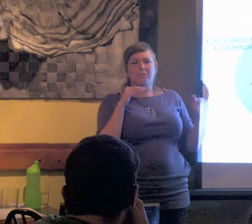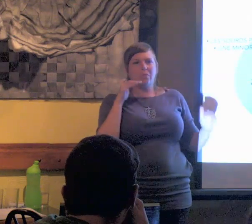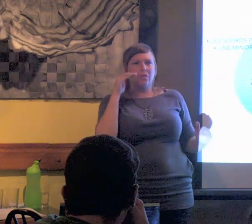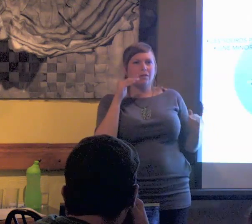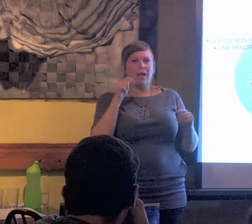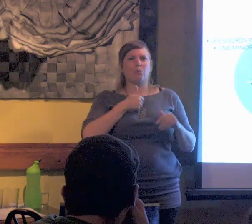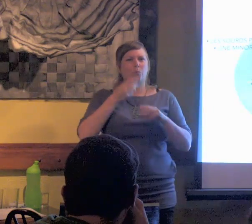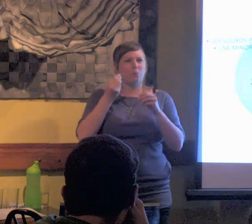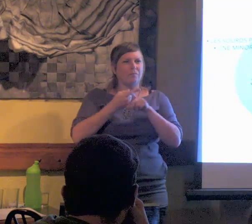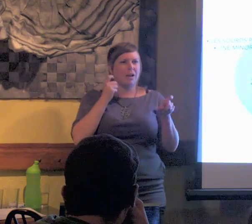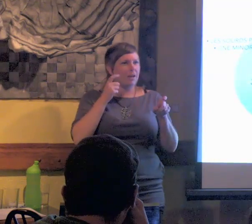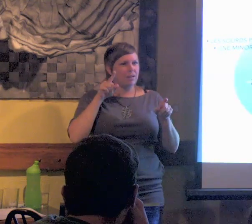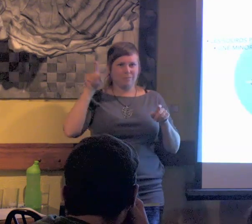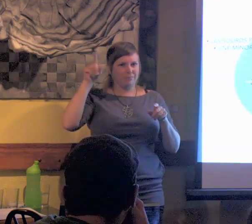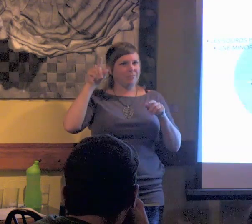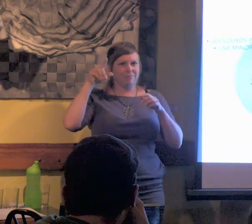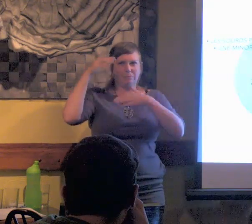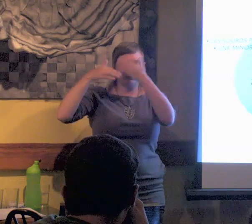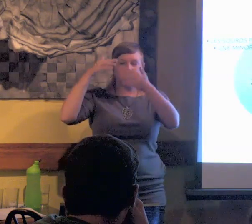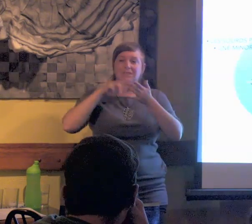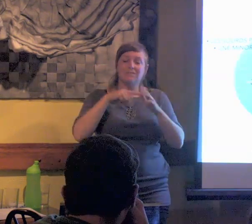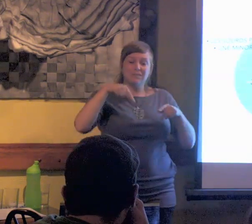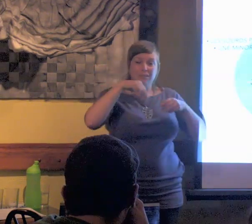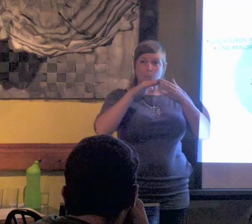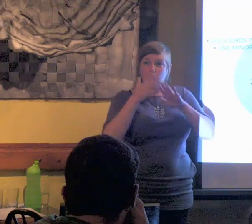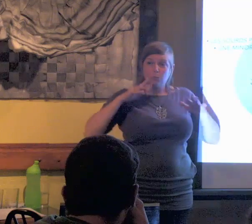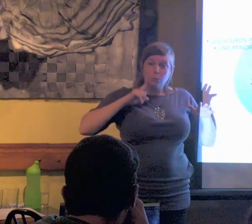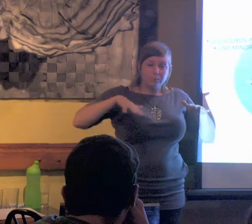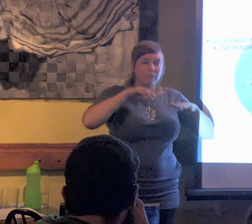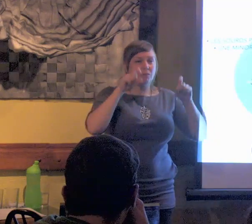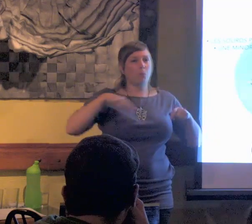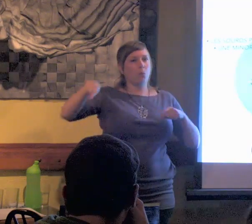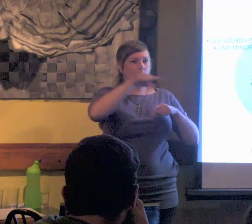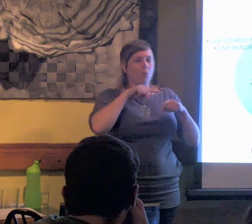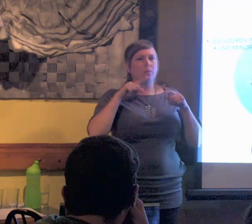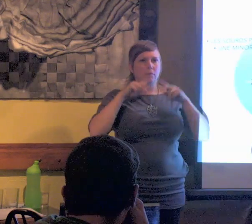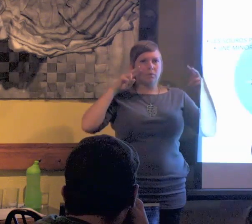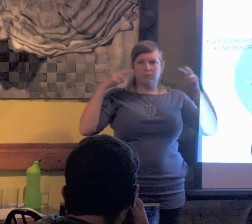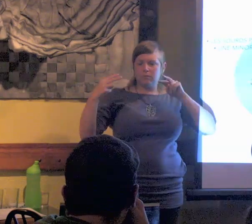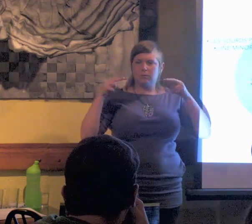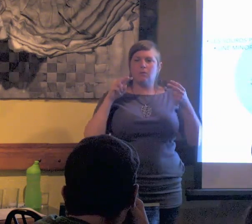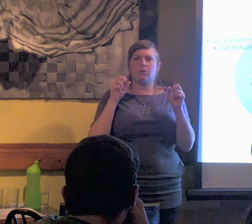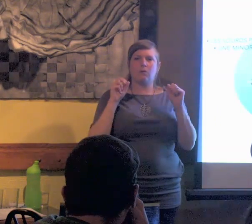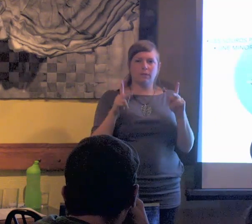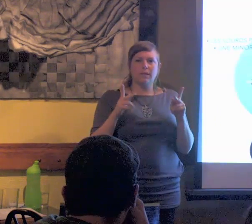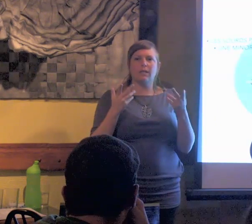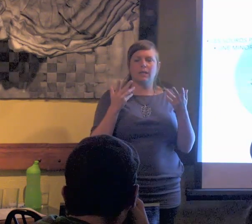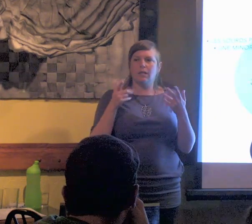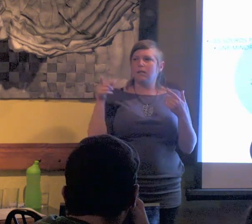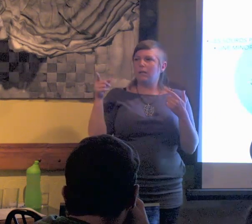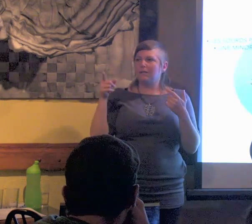sais, bon, le fait que moi, quand je suis entendant ou que je suis sourd, bien que je puisse m'exprimer par ma voix oralement, bien, je suis supérieure à toi. Donc, il